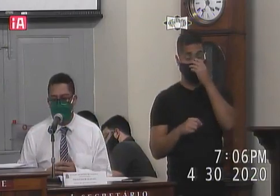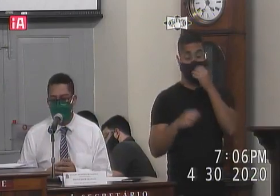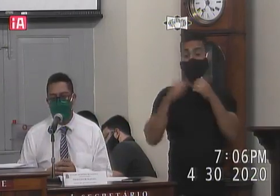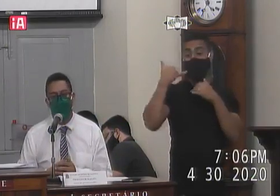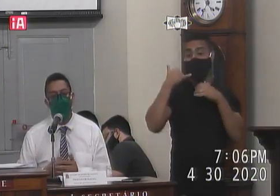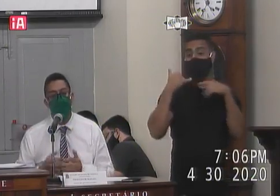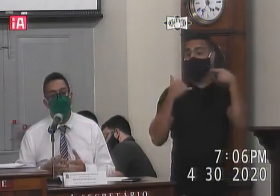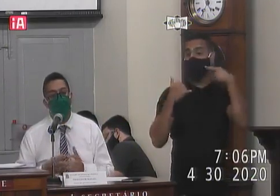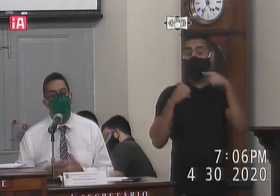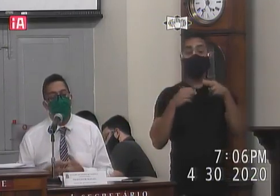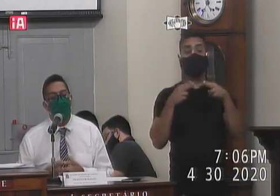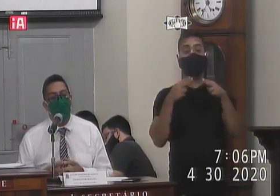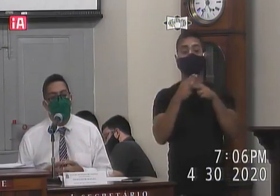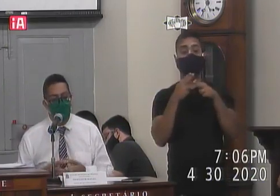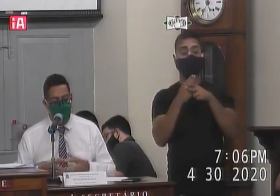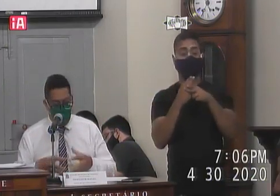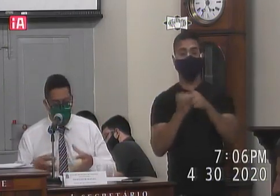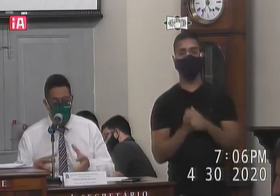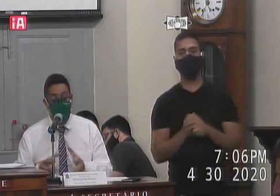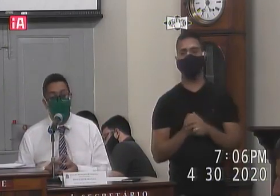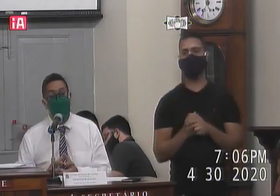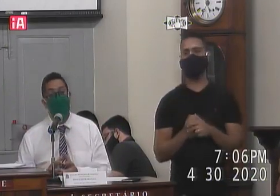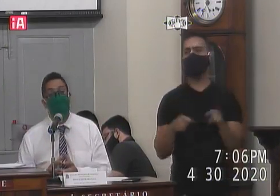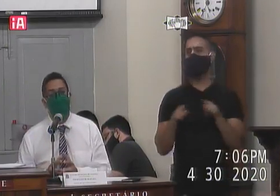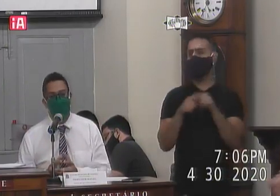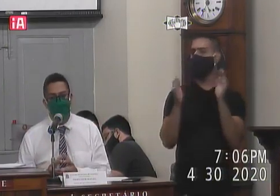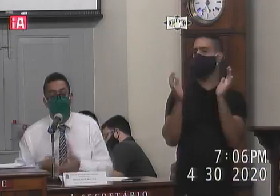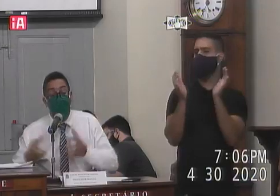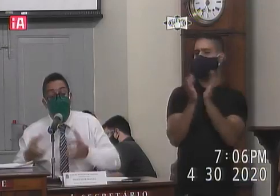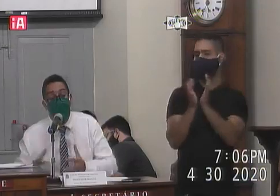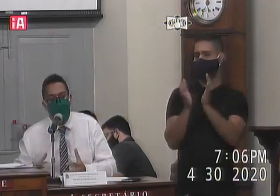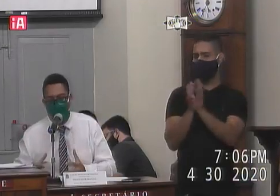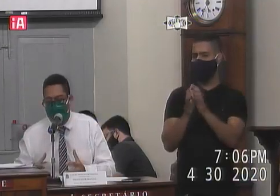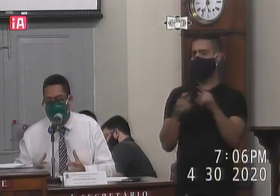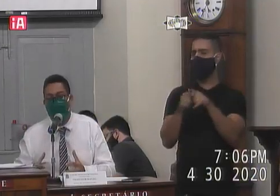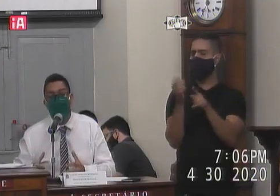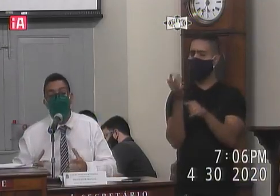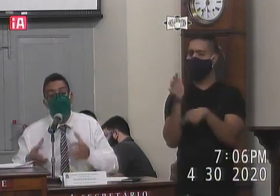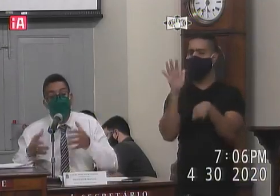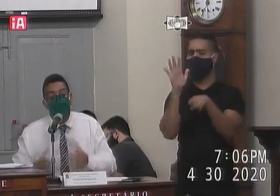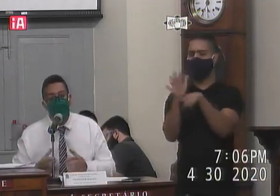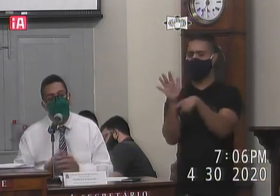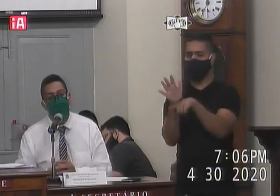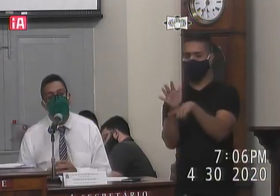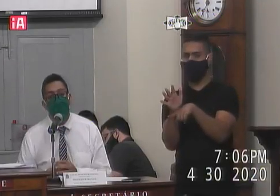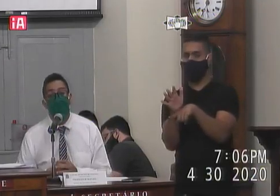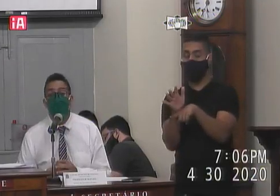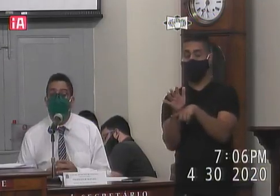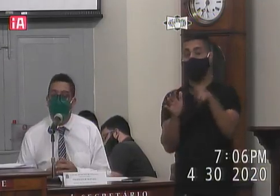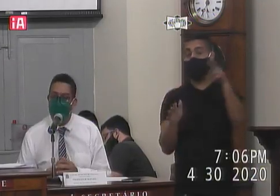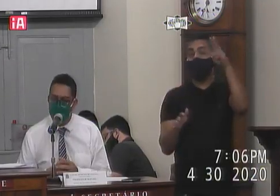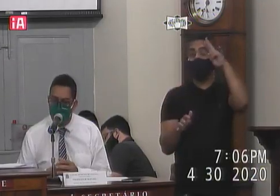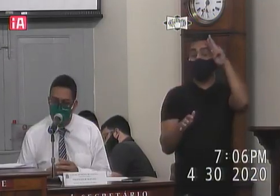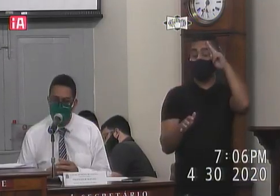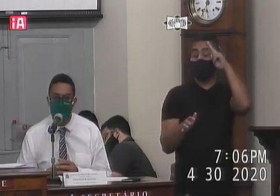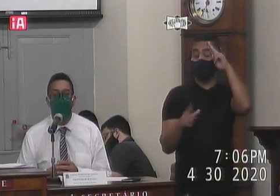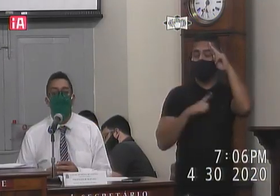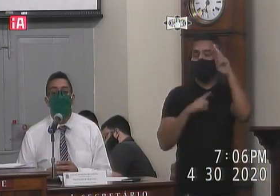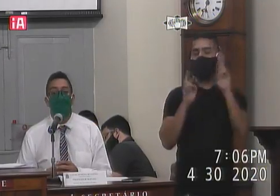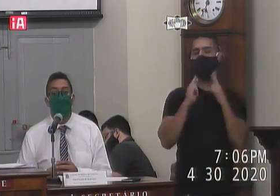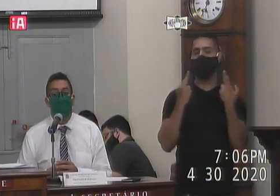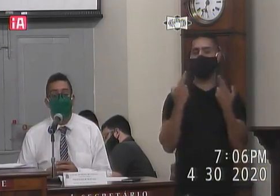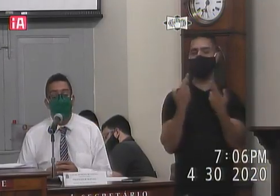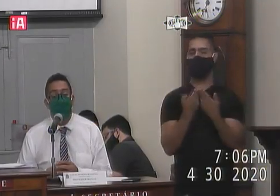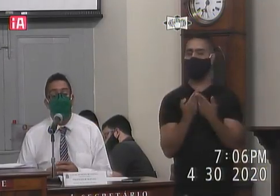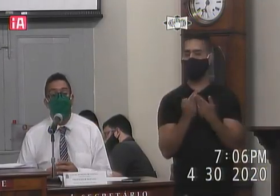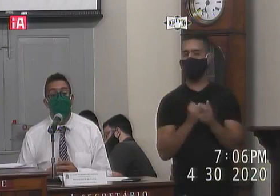Caixa Econômica, eu fui procurado por um grupo da sociedade civil que quer ajudar. Segunda-feira a gente tem uma reunião